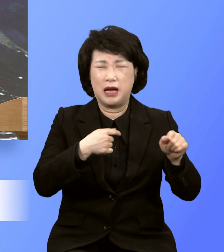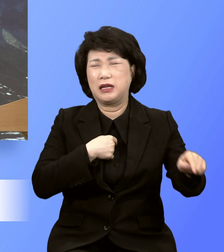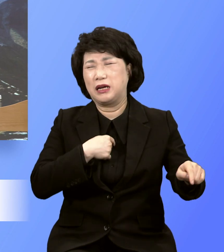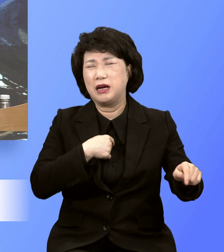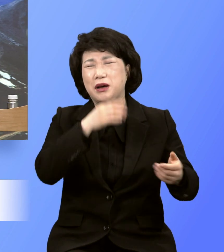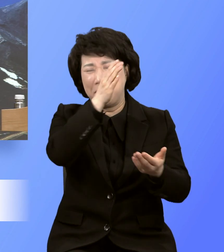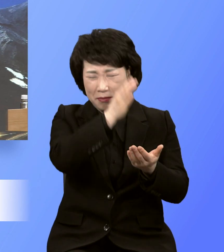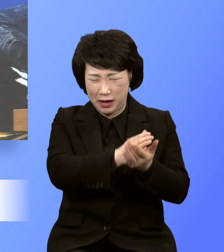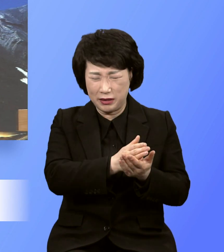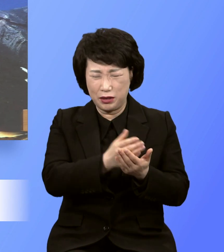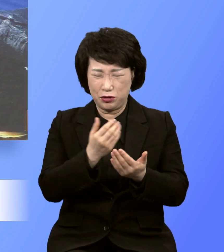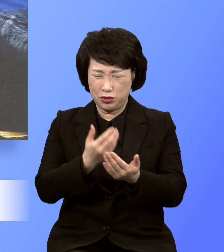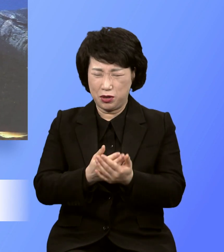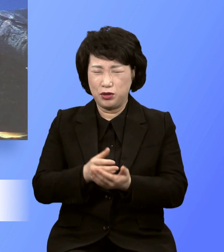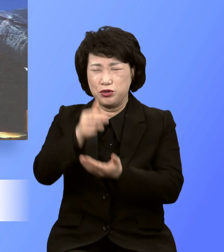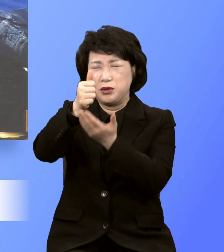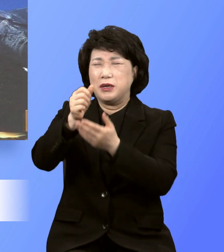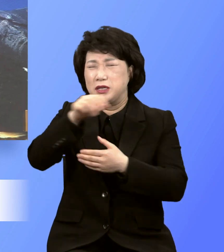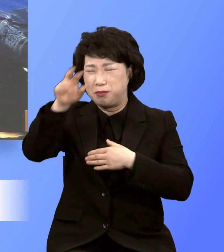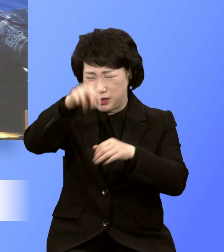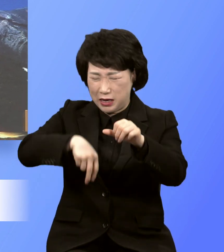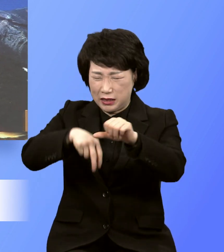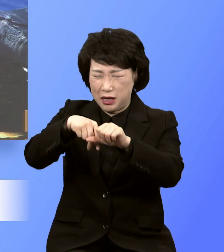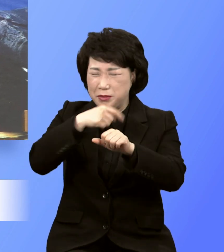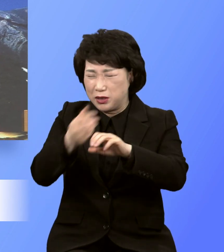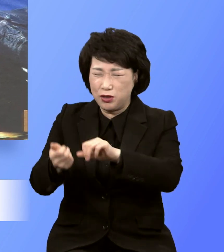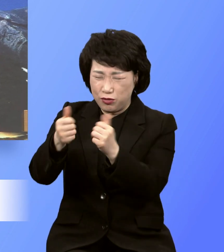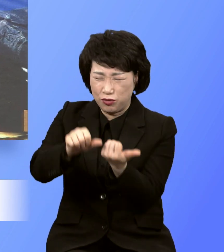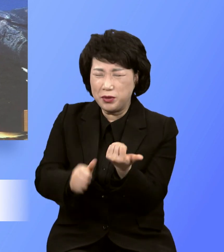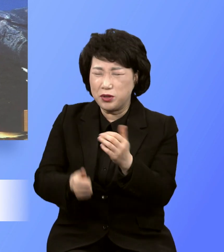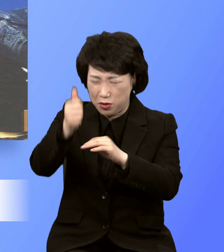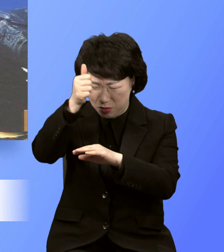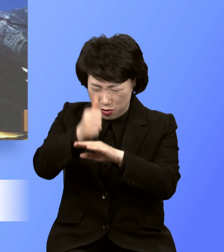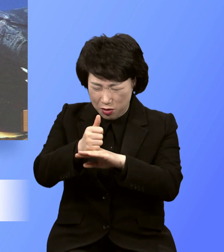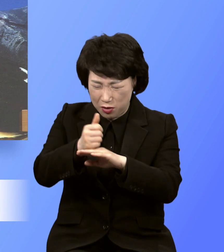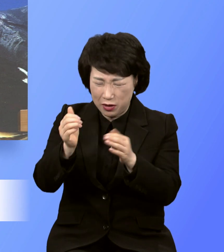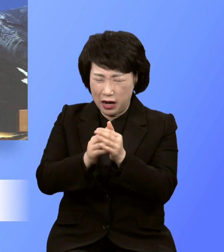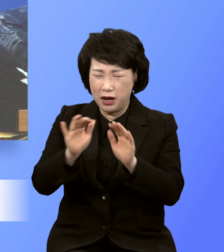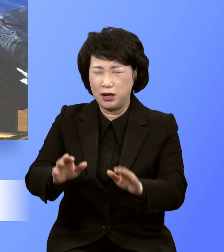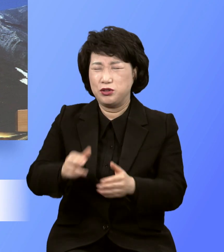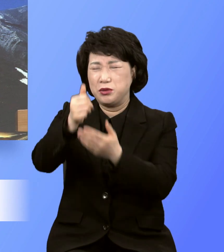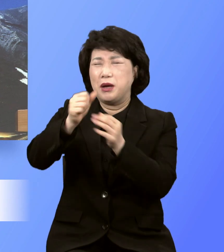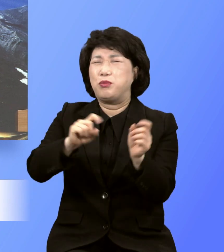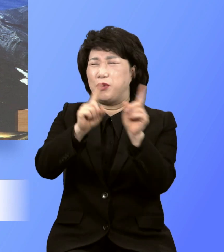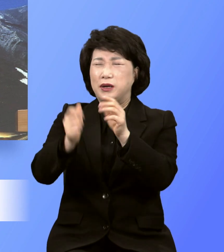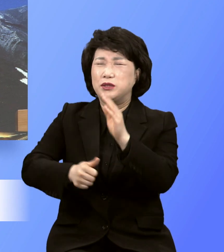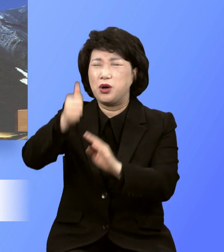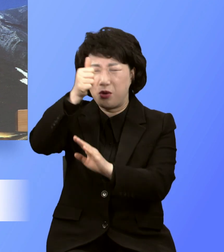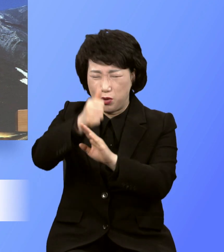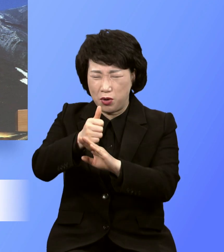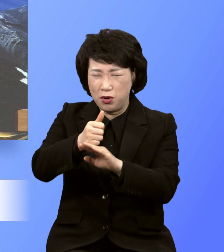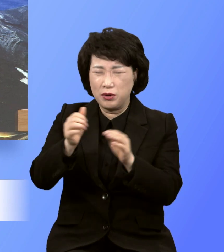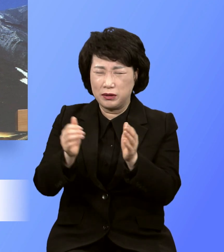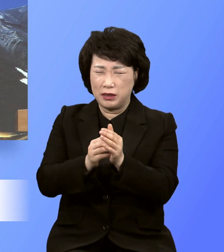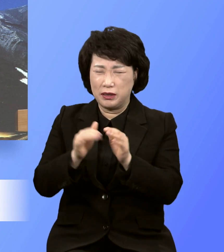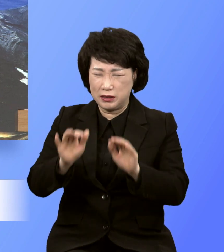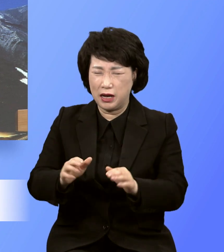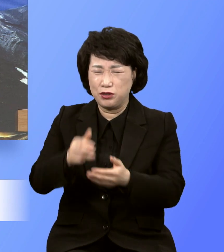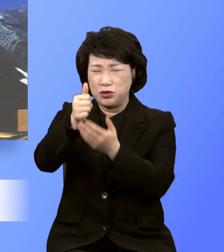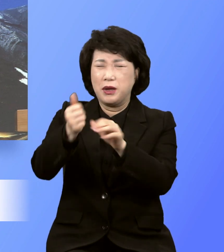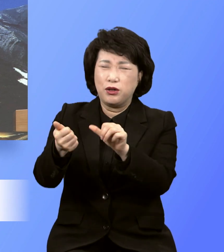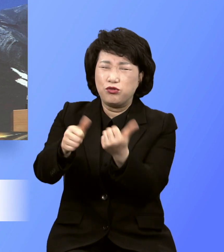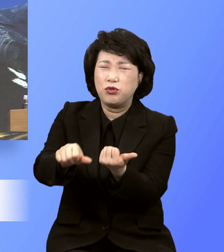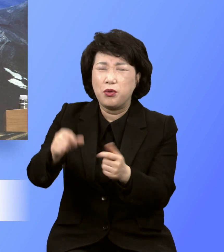하시고, 주님이 십자가의 죽으심이 성공하셨고 부활하심이 성공하셨으니 그